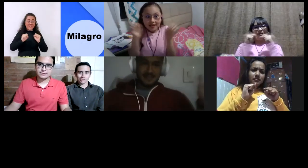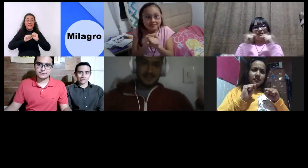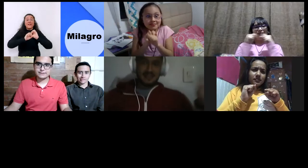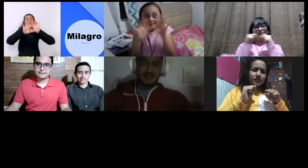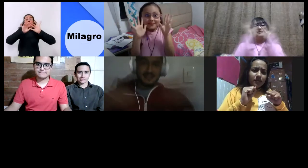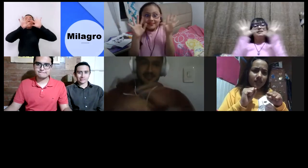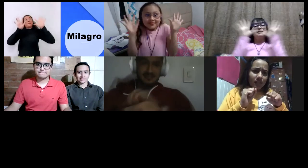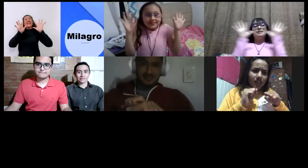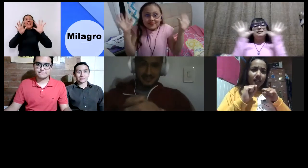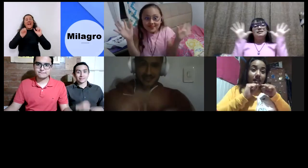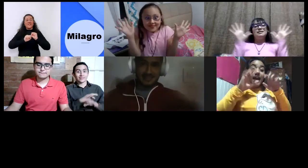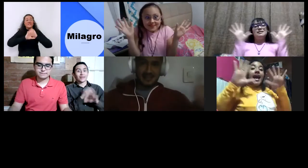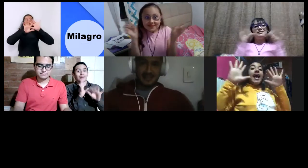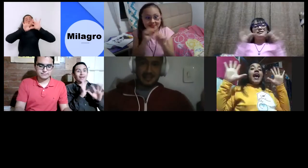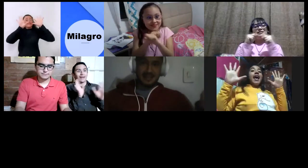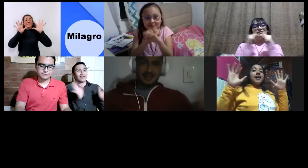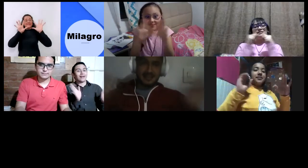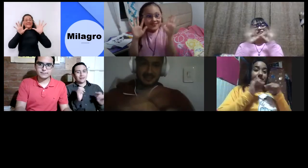importante. Milagro.